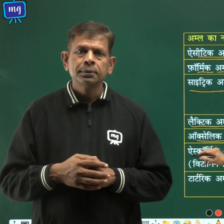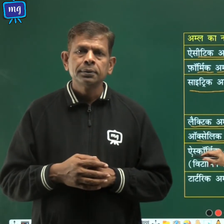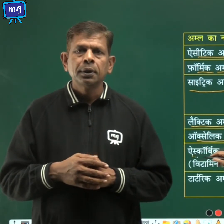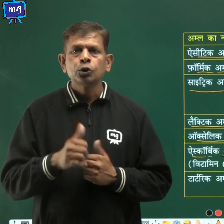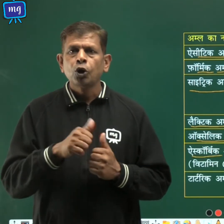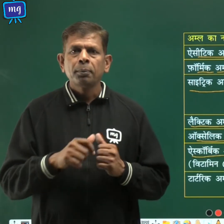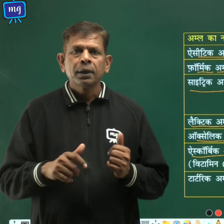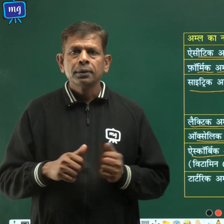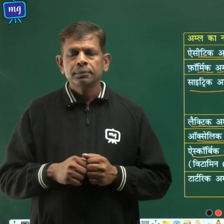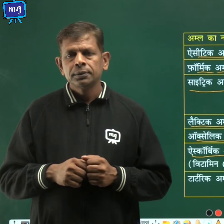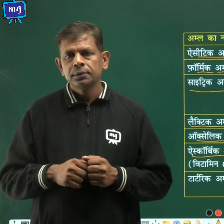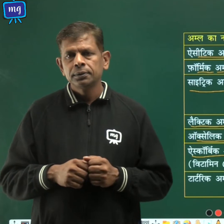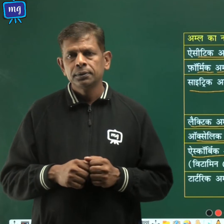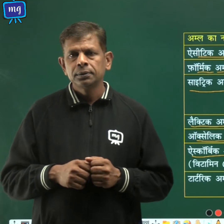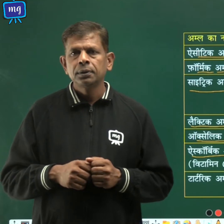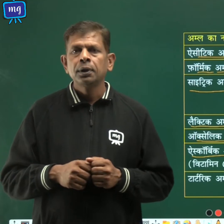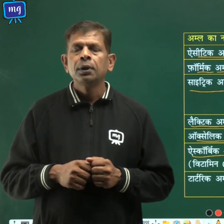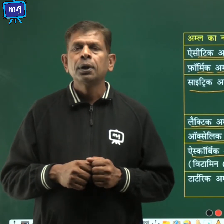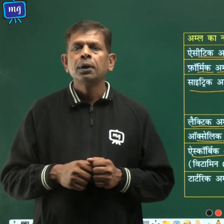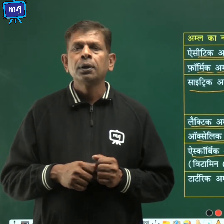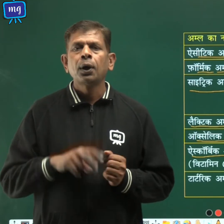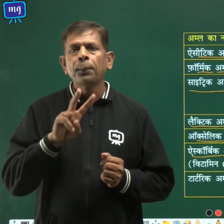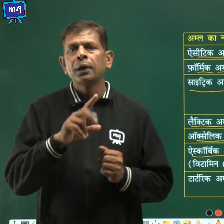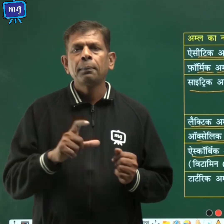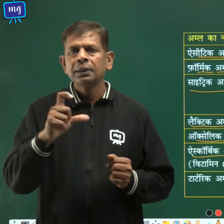एस्कॉर्बिक अम्ल यानी विटामिन सी,